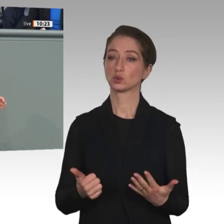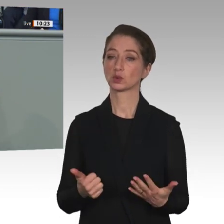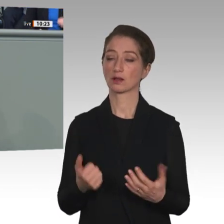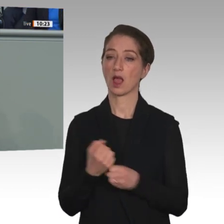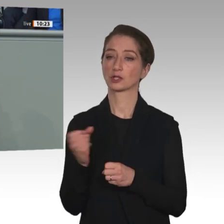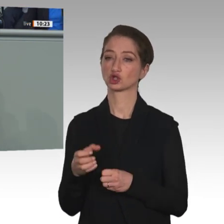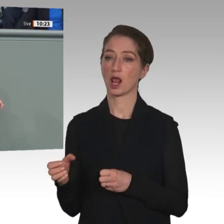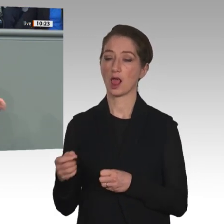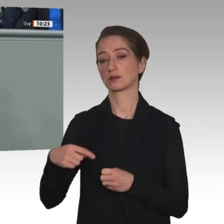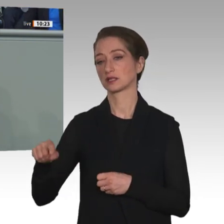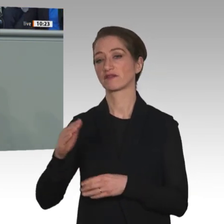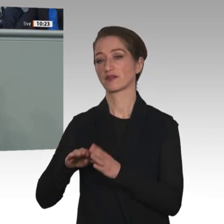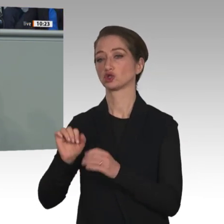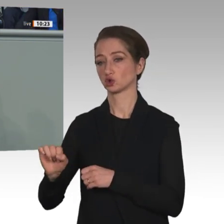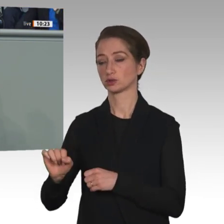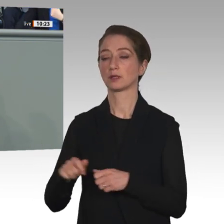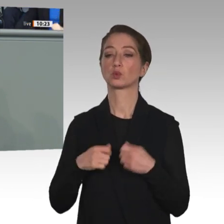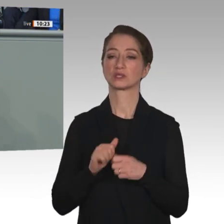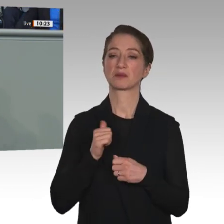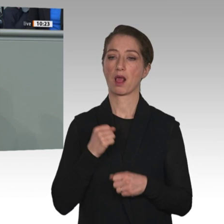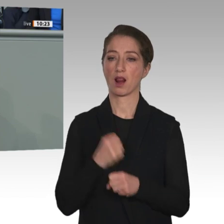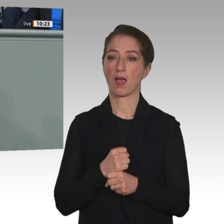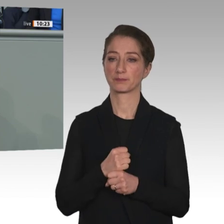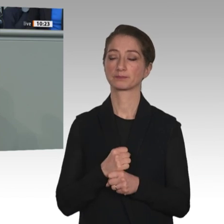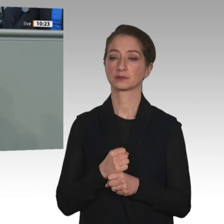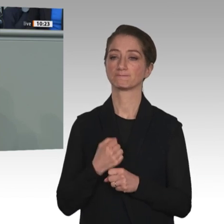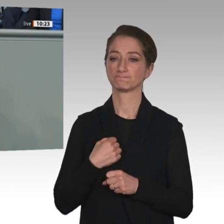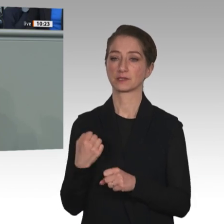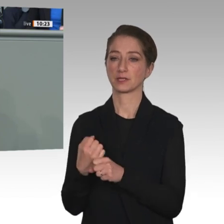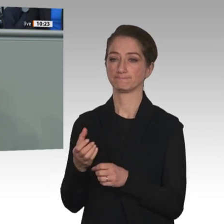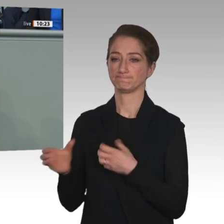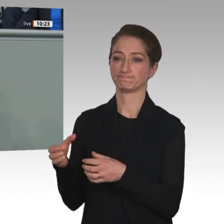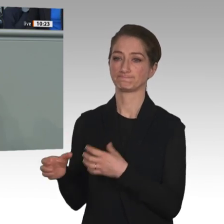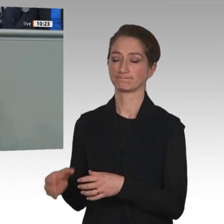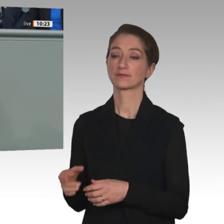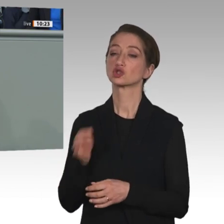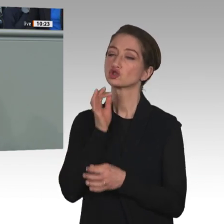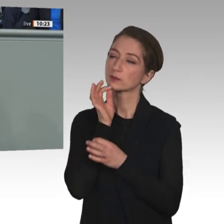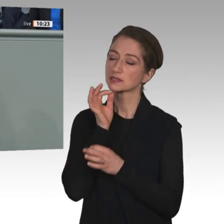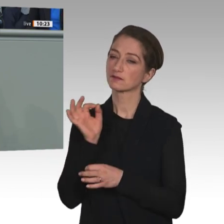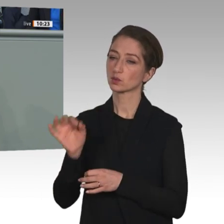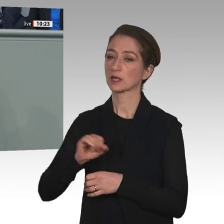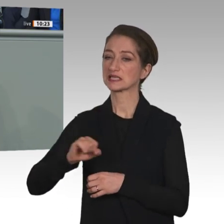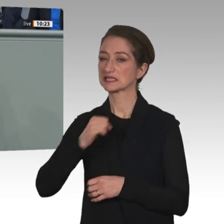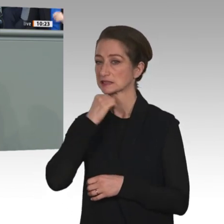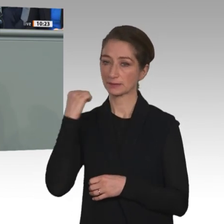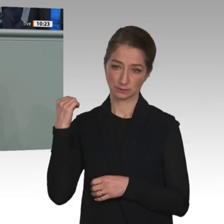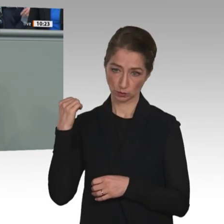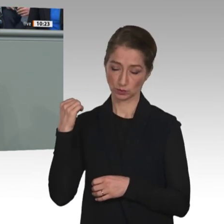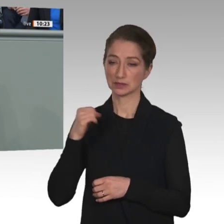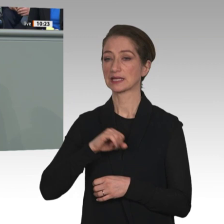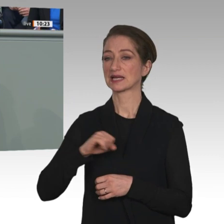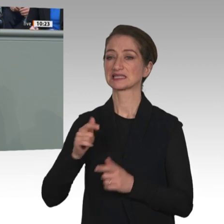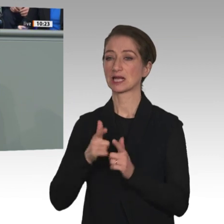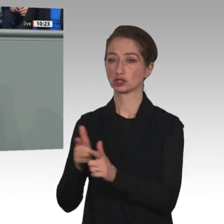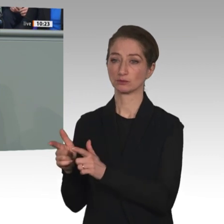beim Verfassungsschutz, beim Bundeskriminalamt dafür geschaffen haben, dass ganz speziell Rechtsextremismus und